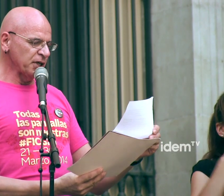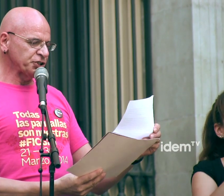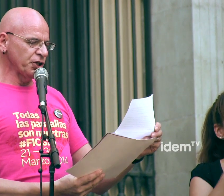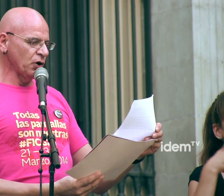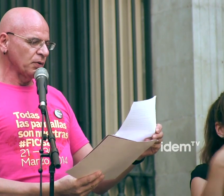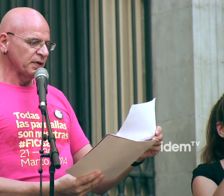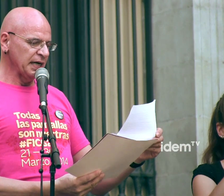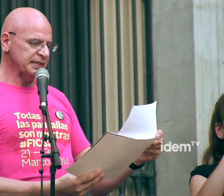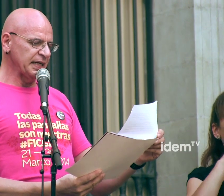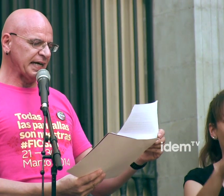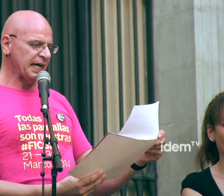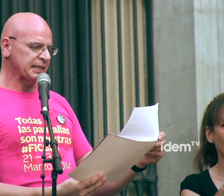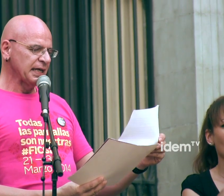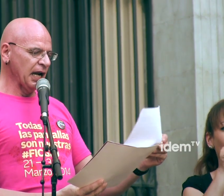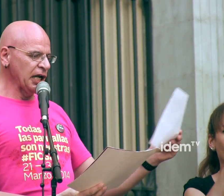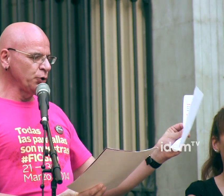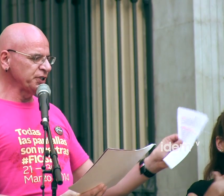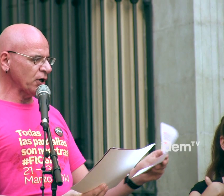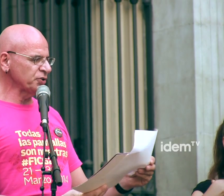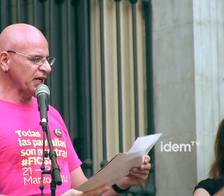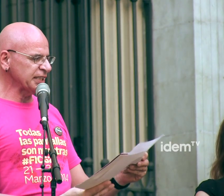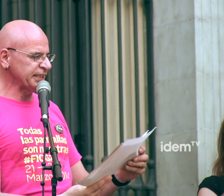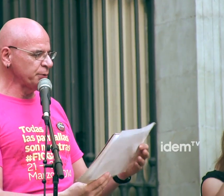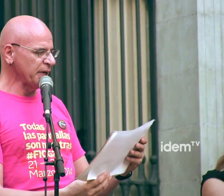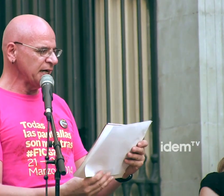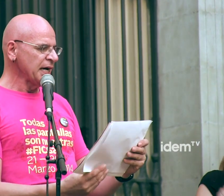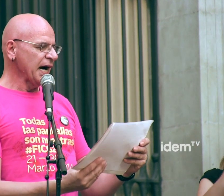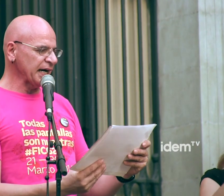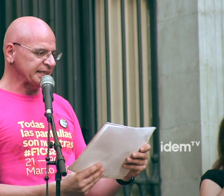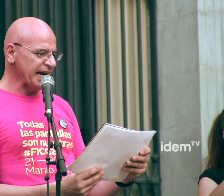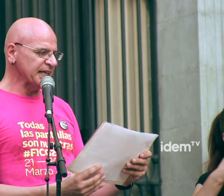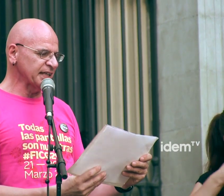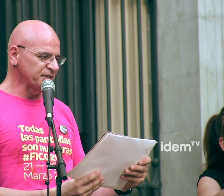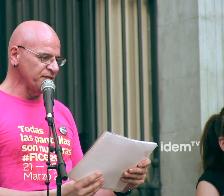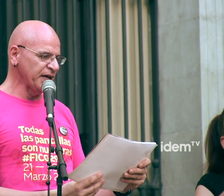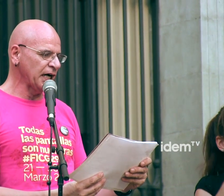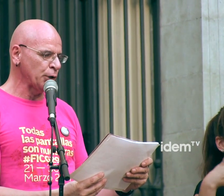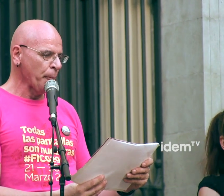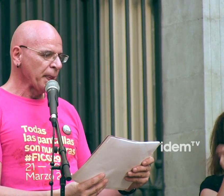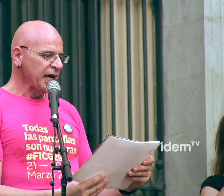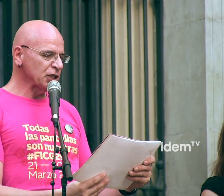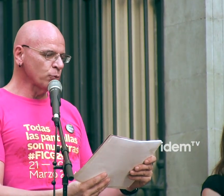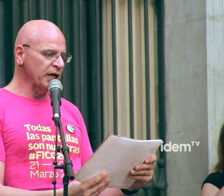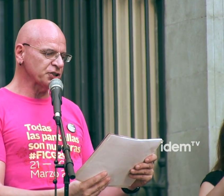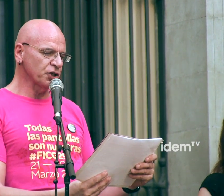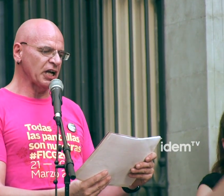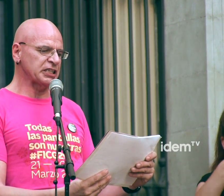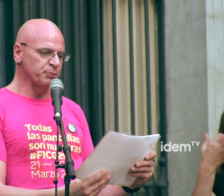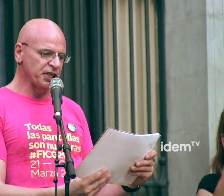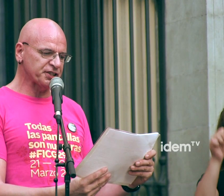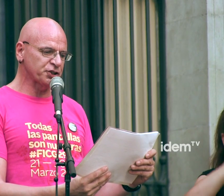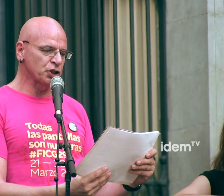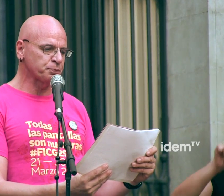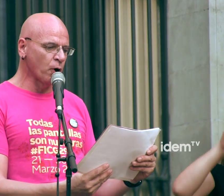en prevenció, en sanitat, en la lluita contra l'estigma, en recerca científica. És obligació de